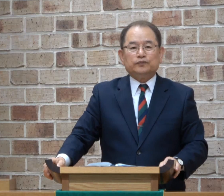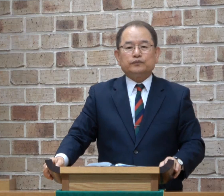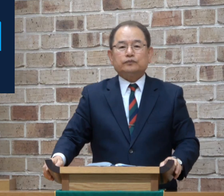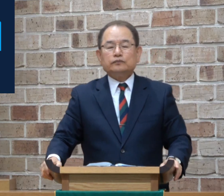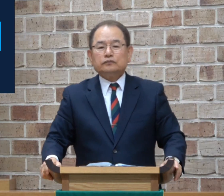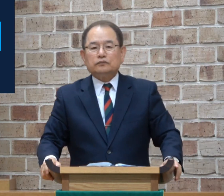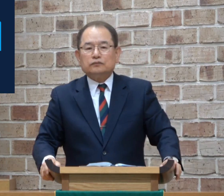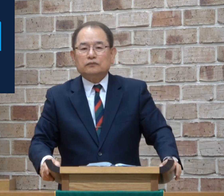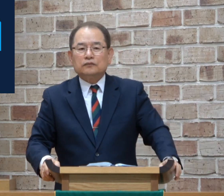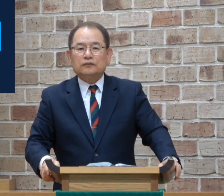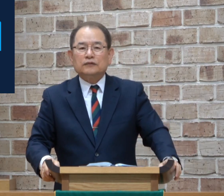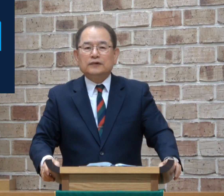두 가지를 비교해 보겠습니다.